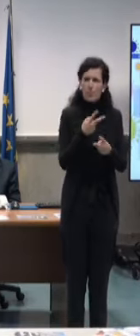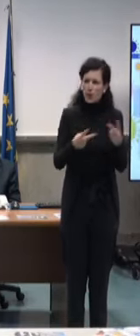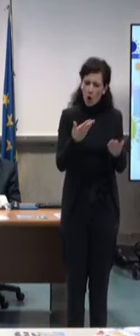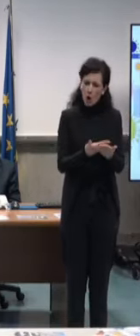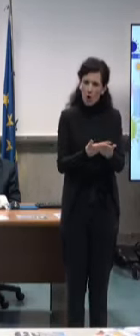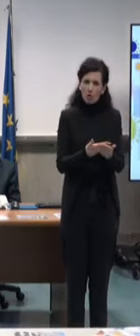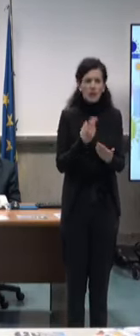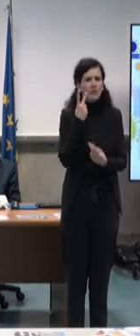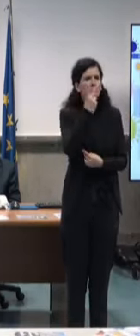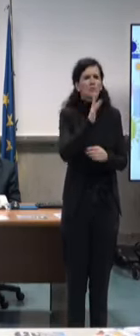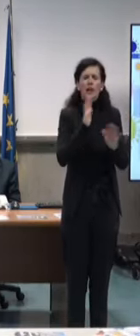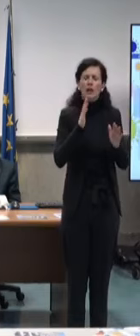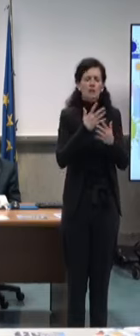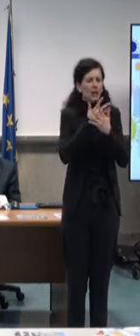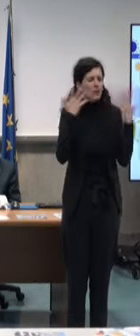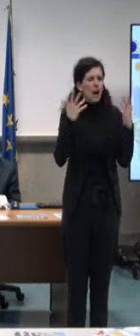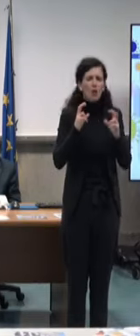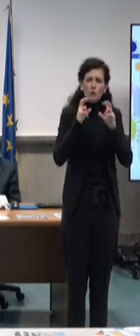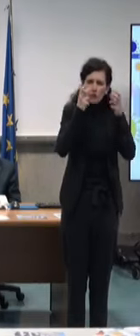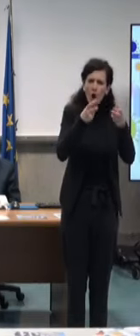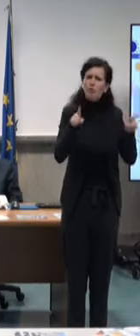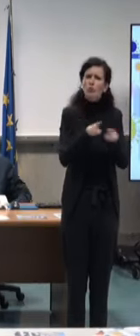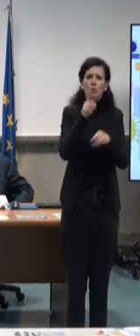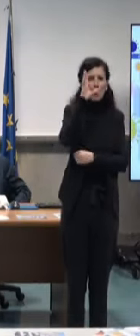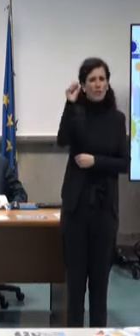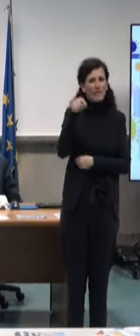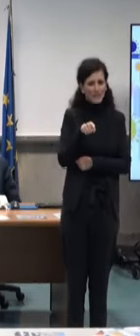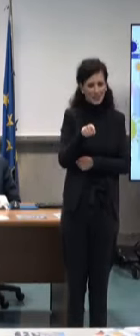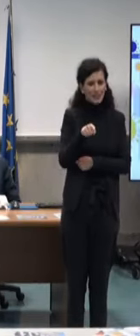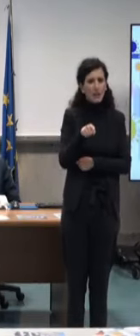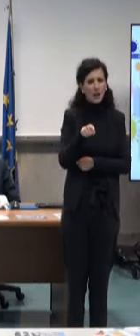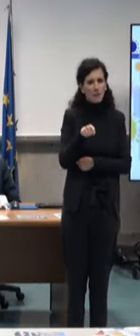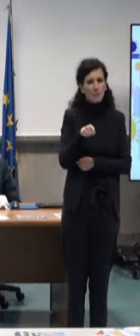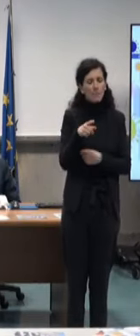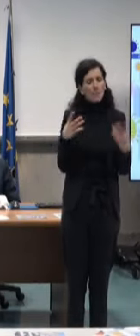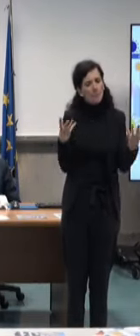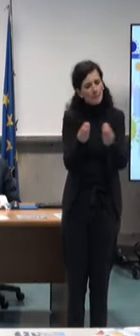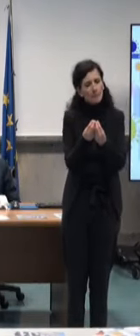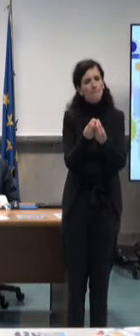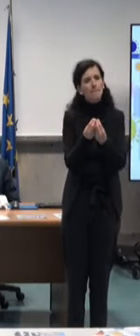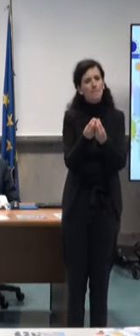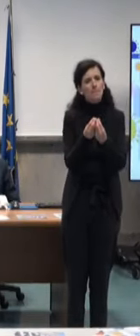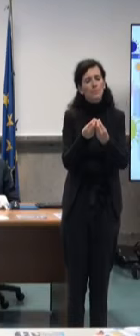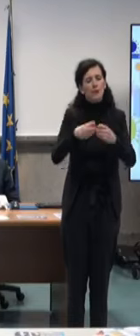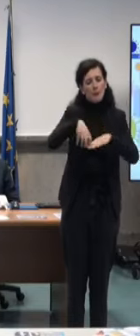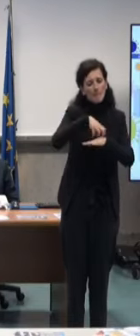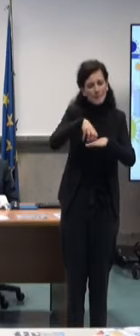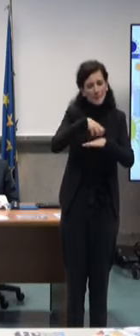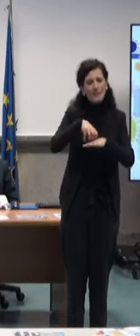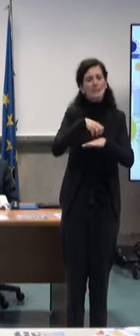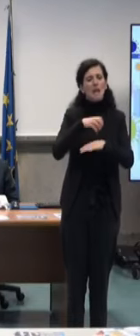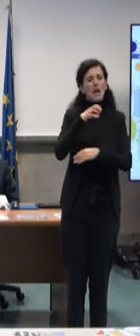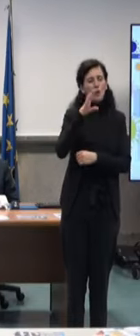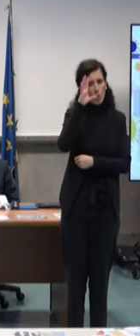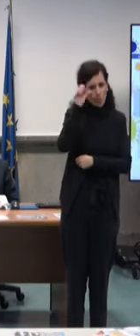straordinario che sta facendo stanno facendo le nostre università allo sforzo di straordinario che sta facendo il ministero dell'università